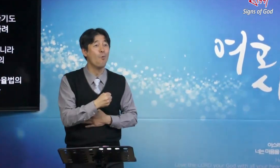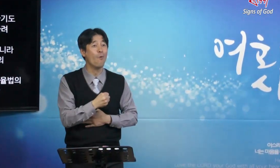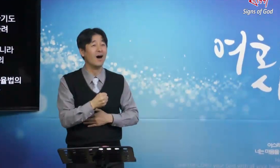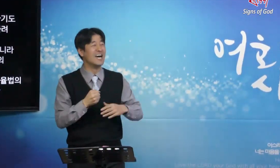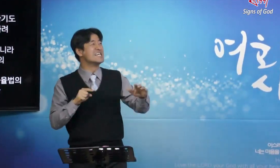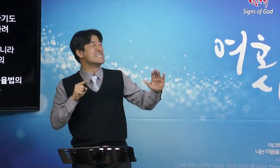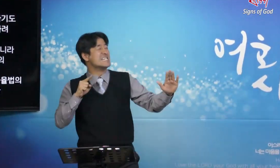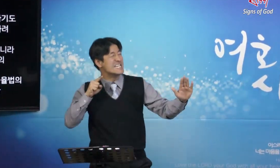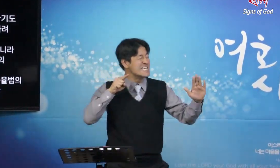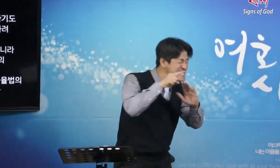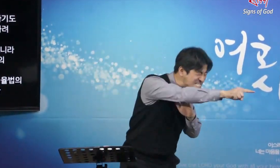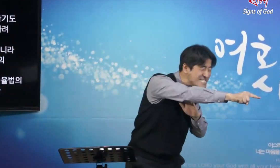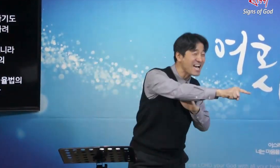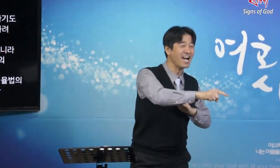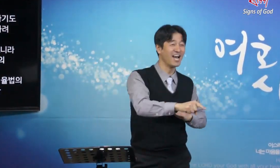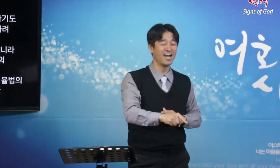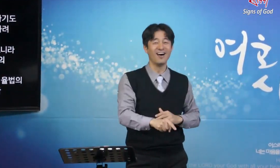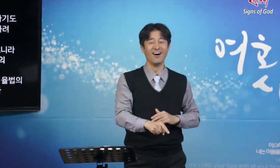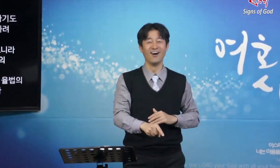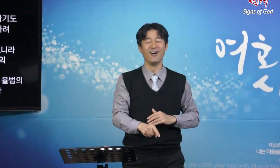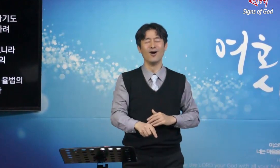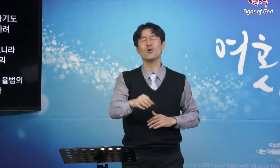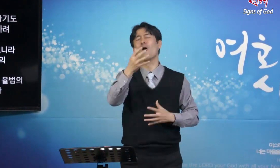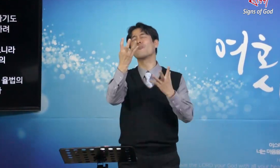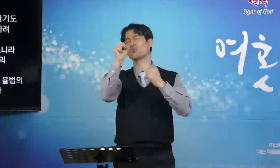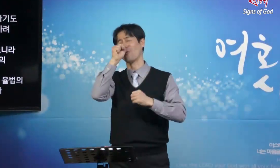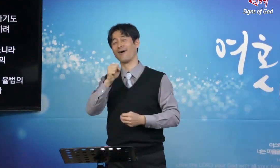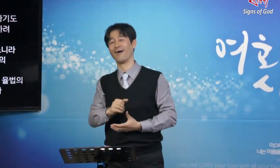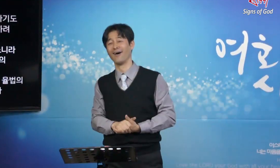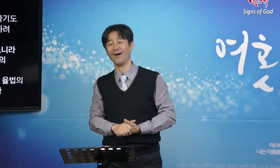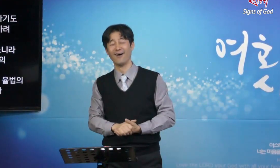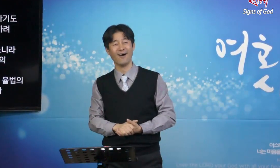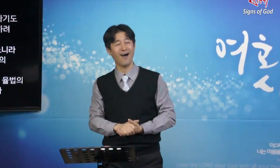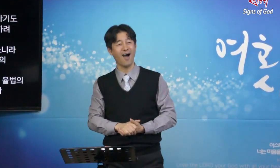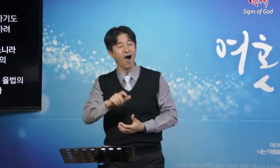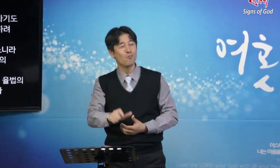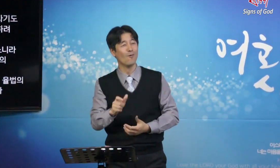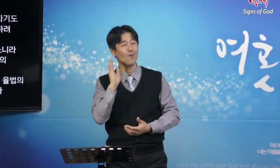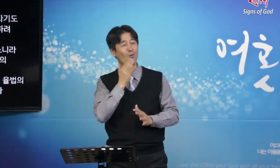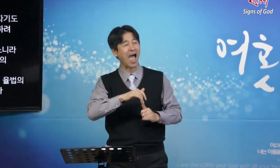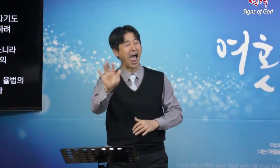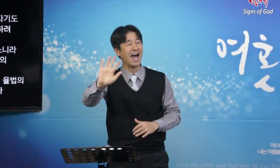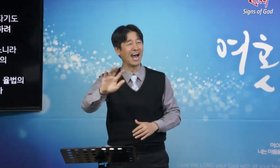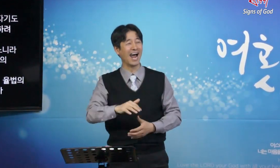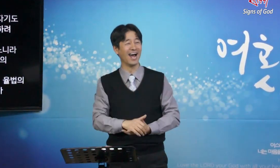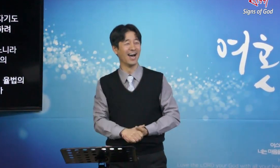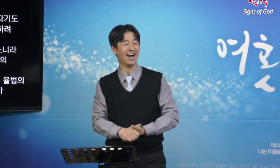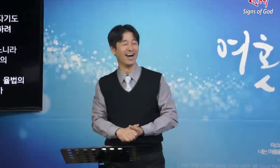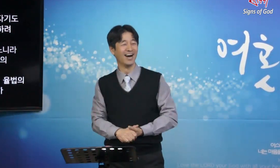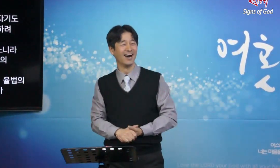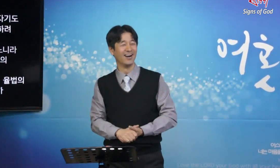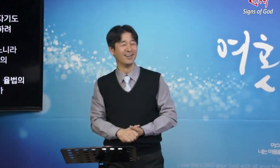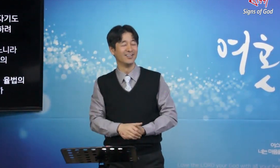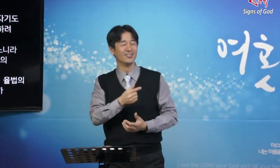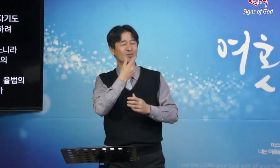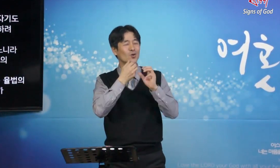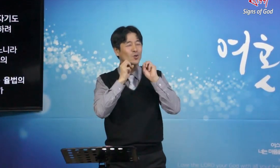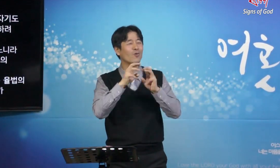우리 몸으로 농인들이 있는 그 모든 곳을 찾아갈 수 있는지 쉽지가